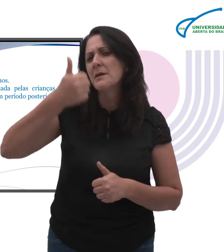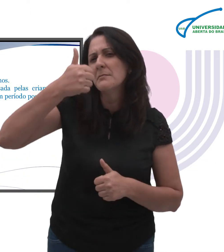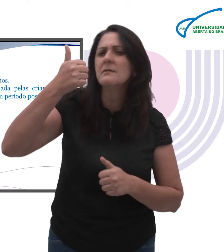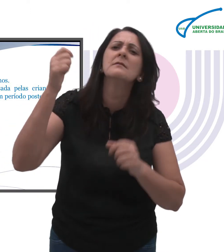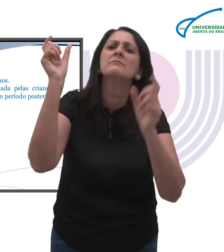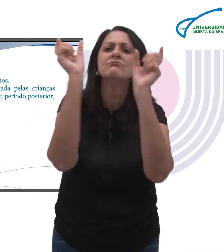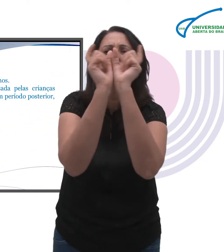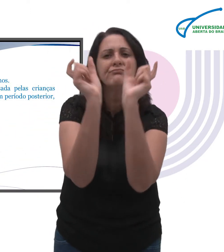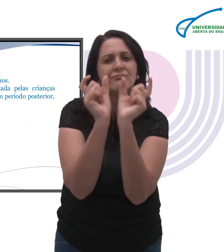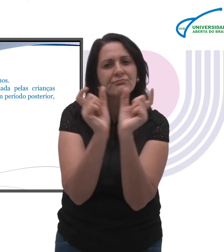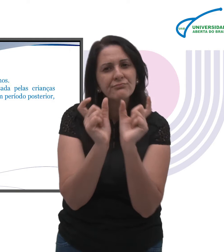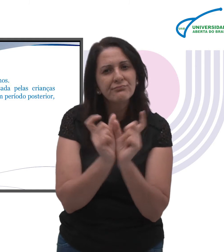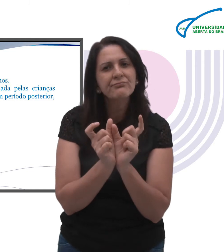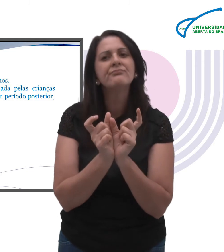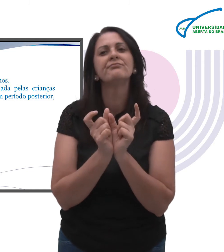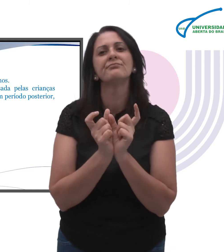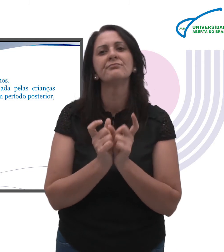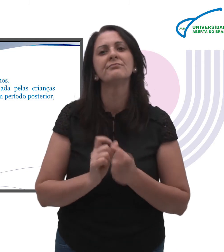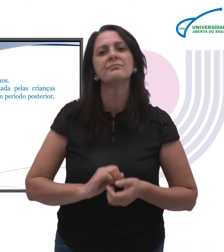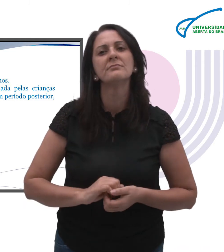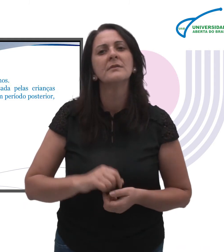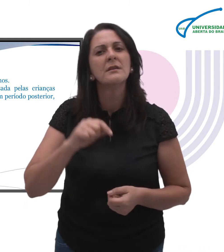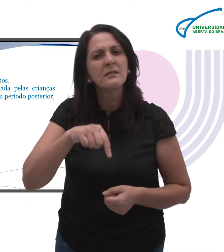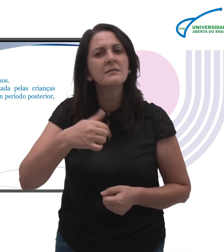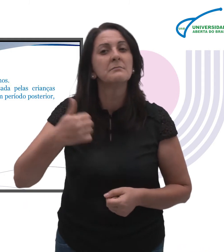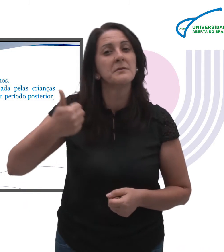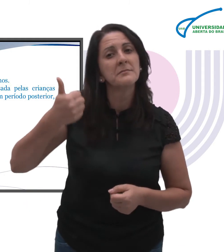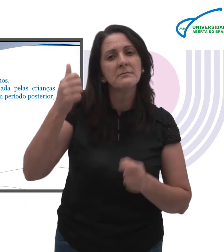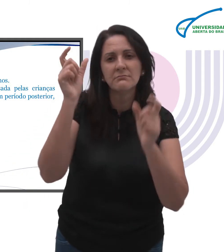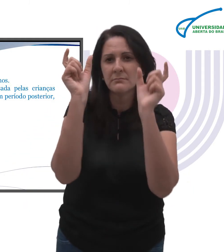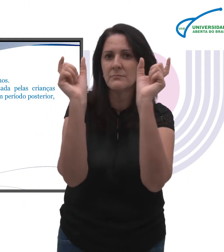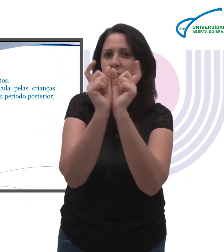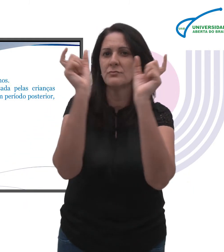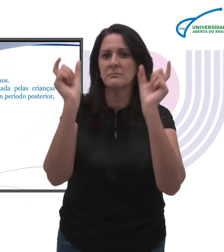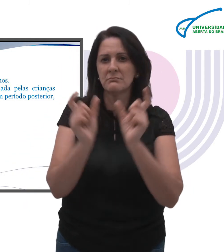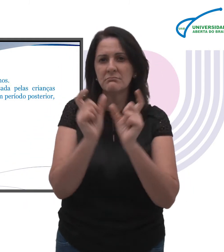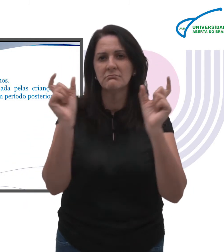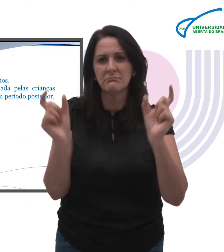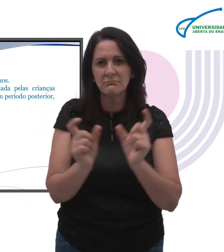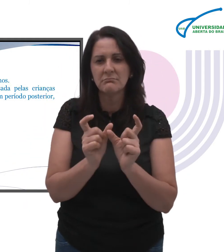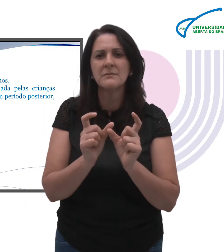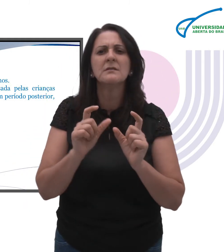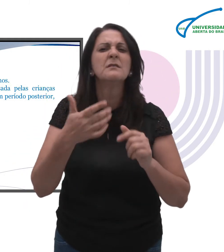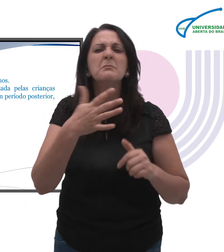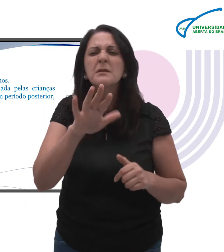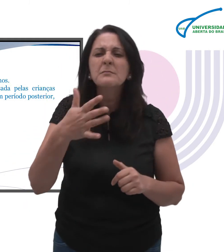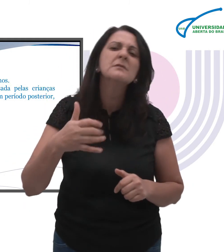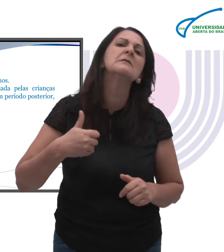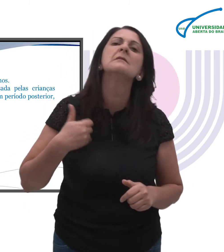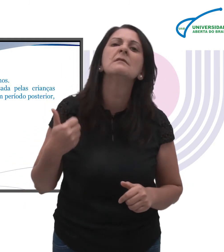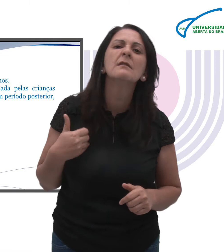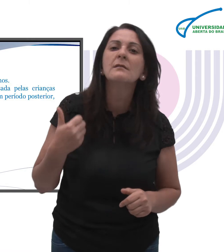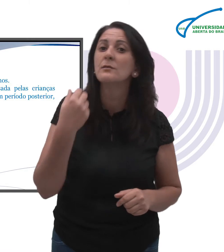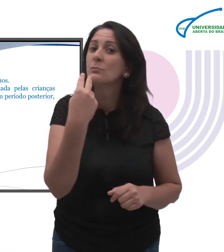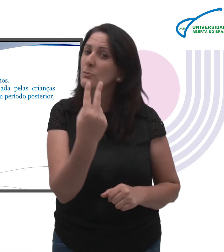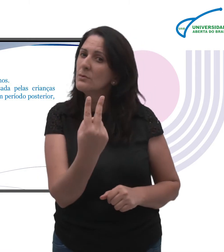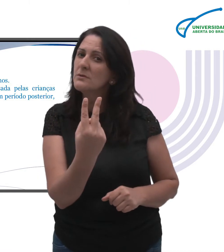O estágio das primeiras combinações. As primeiras combinações surgem por volta dos 2